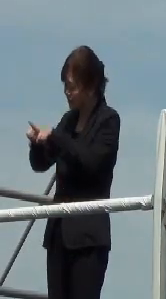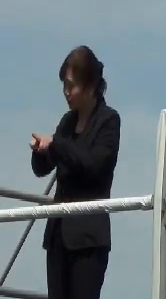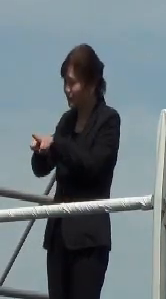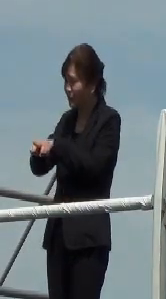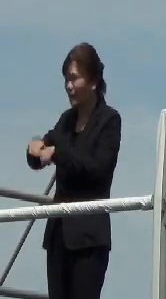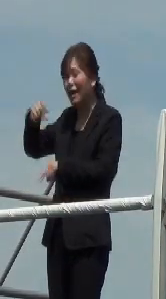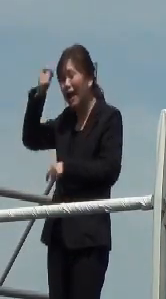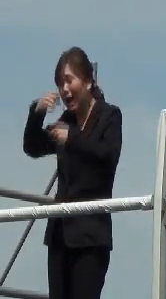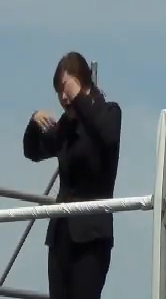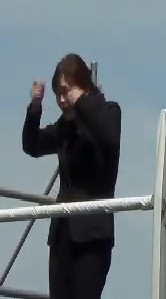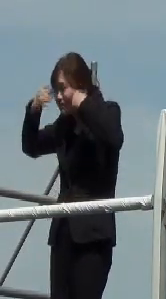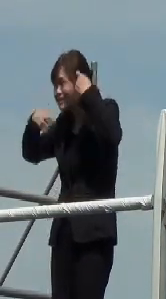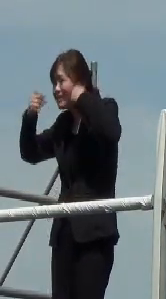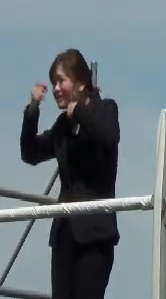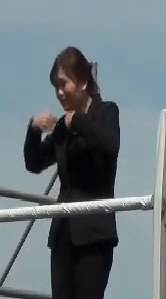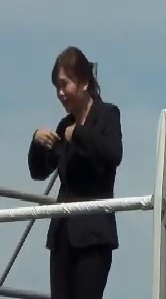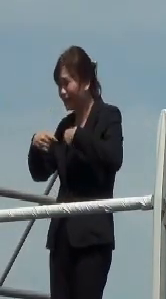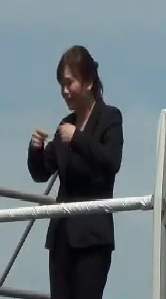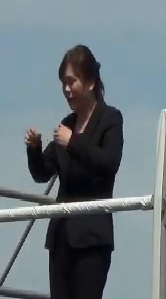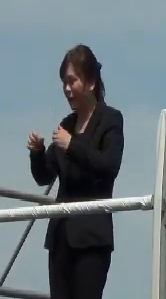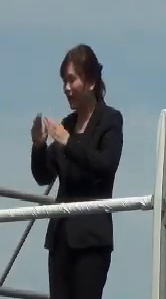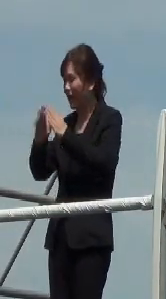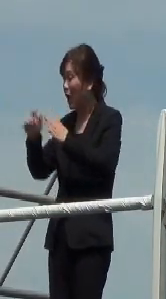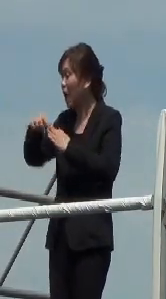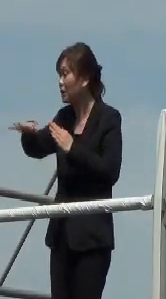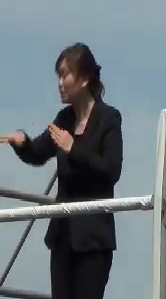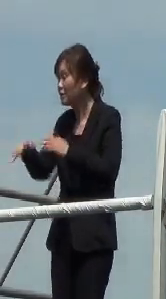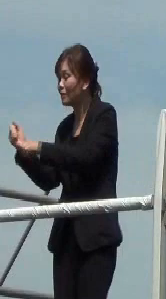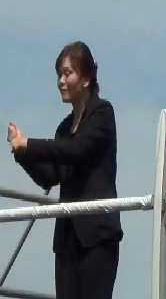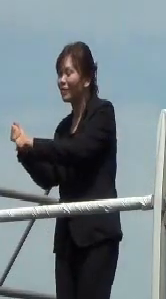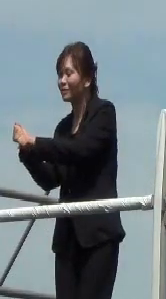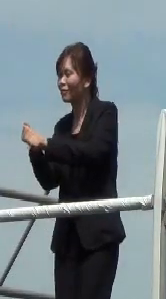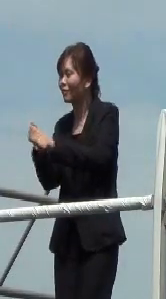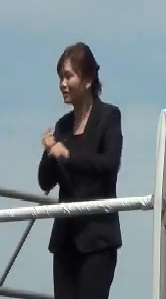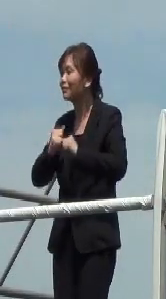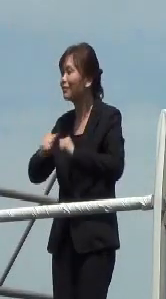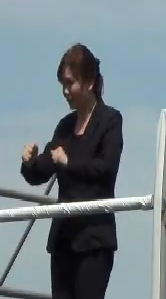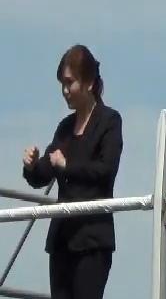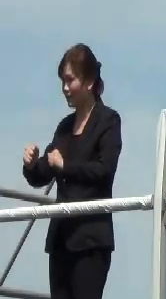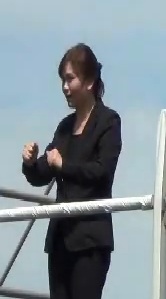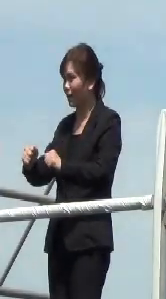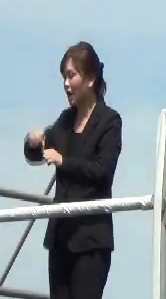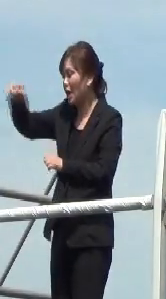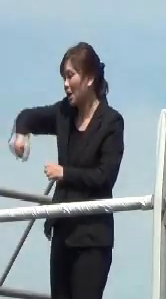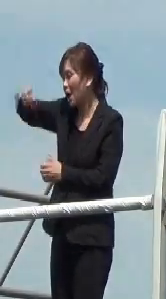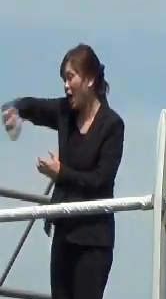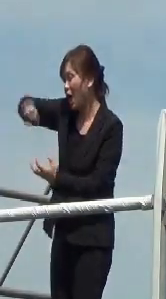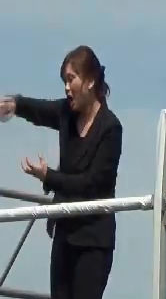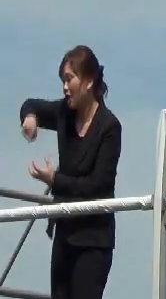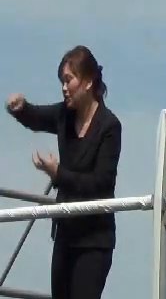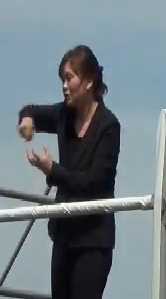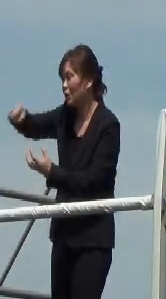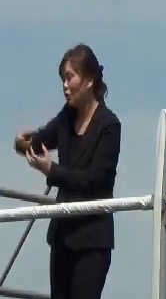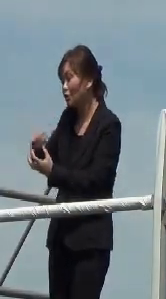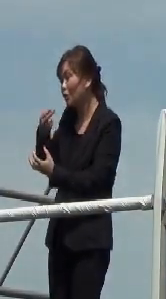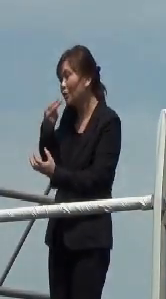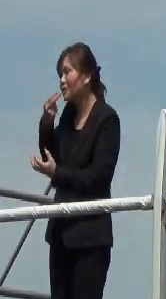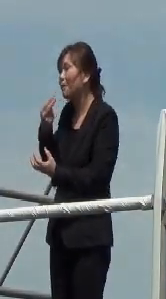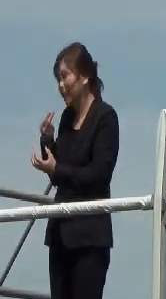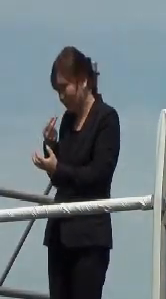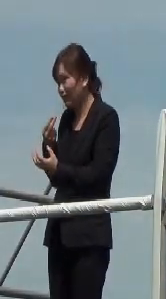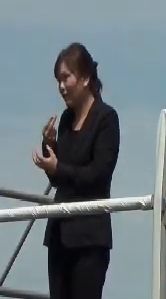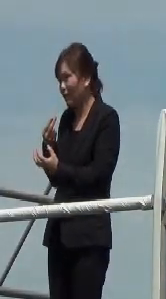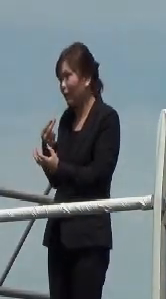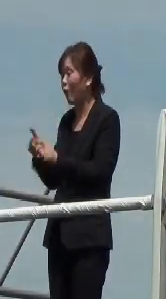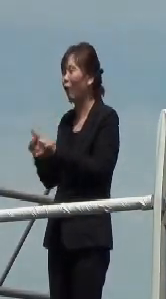除をしていました。本当に普通にかき氷を食べて当たり前に続くと